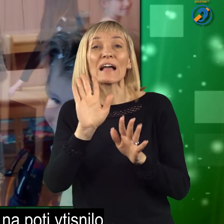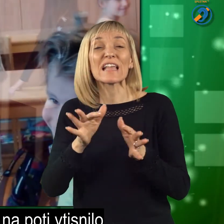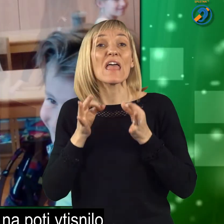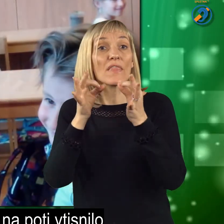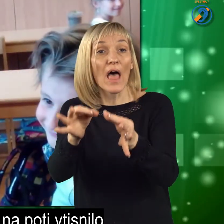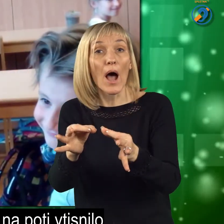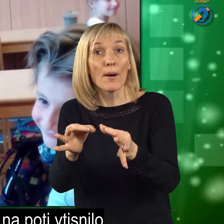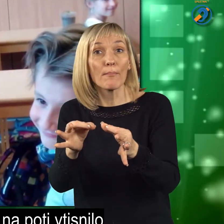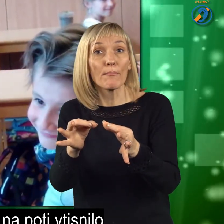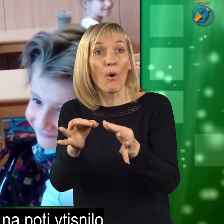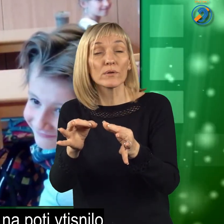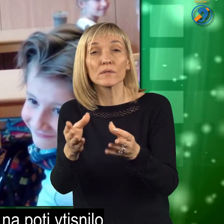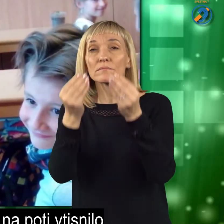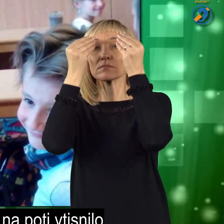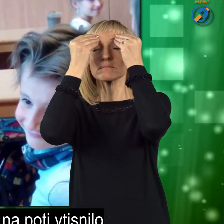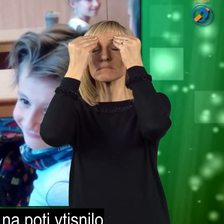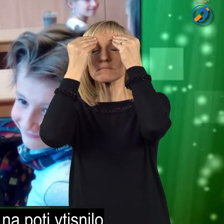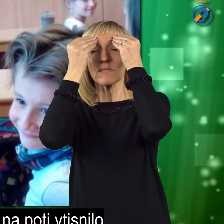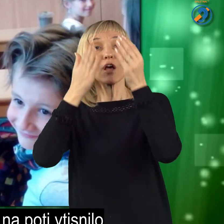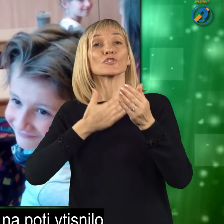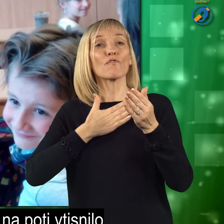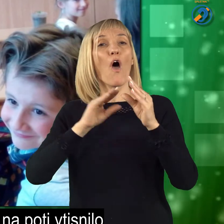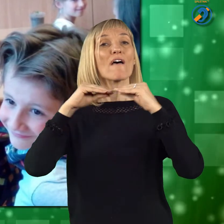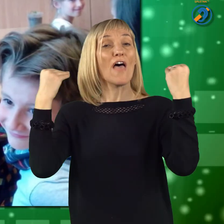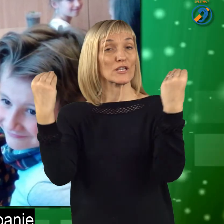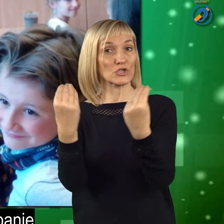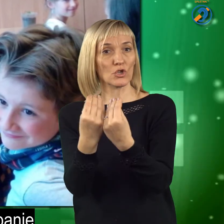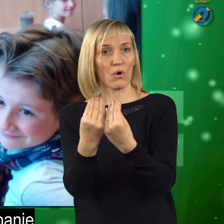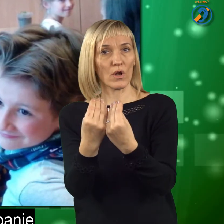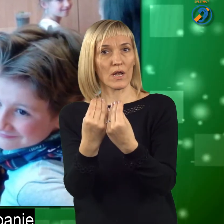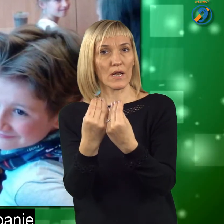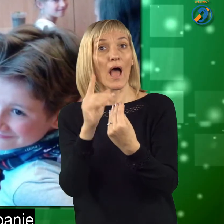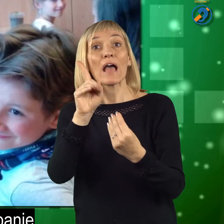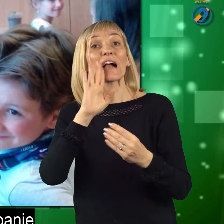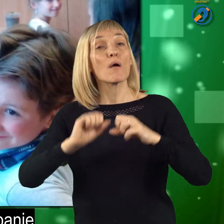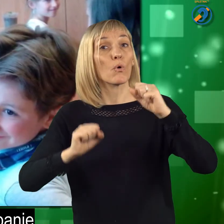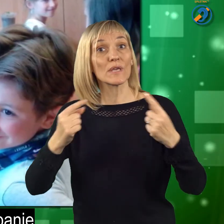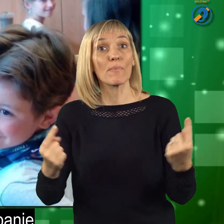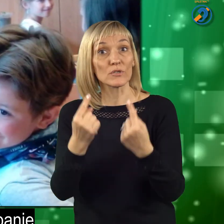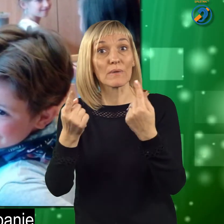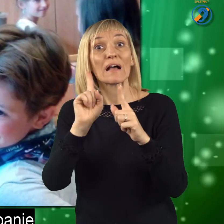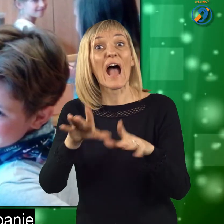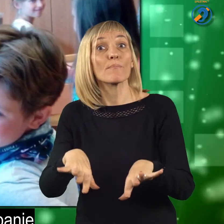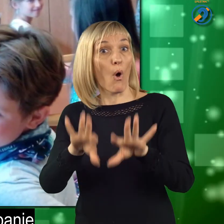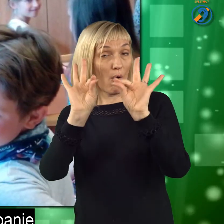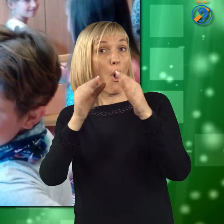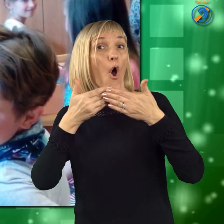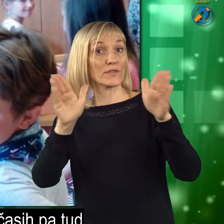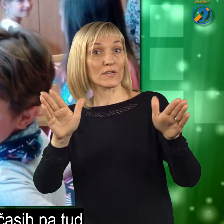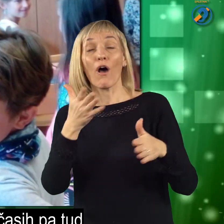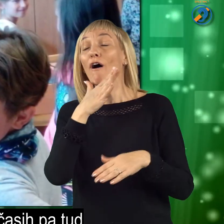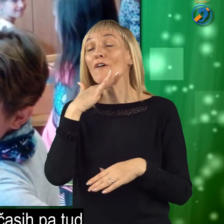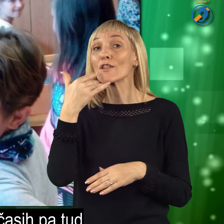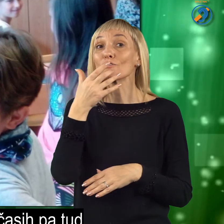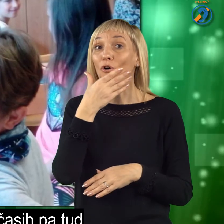je na poti potisnilo v tvoje notranje vesolje. Kaj bo gibanje spodbudilo, kaj razkrilo.